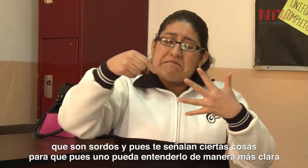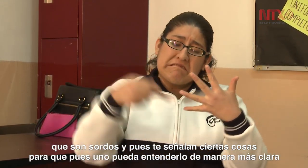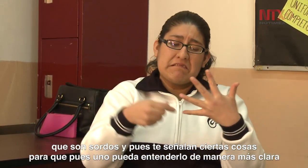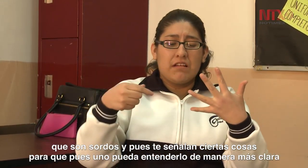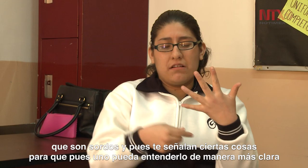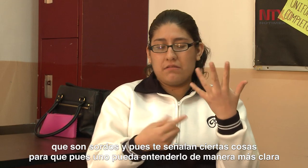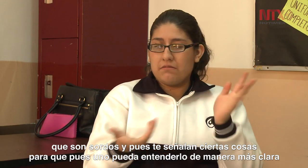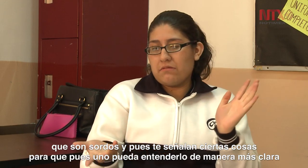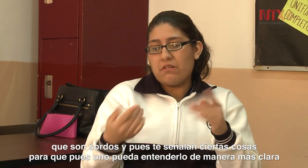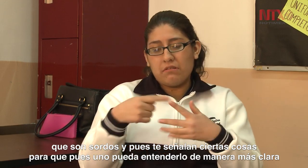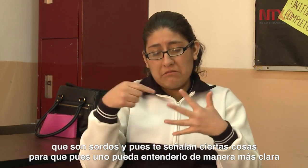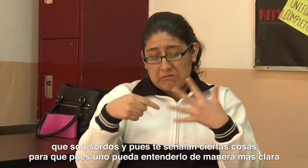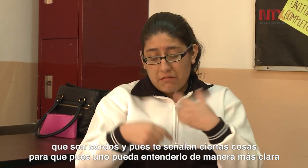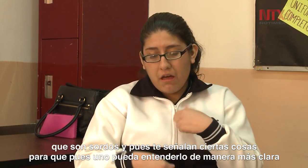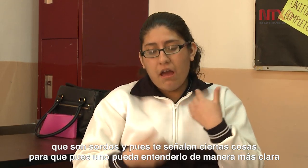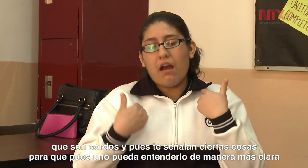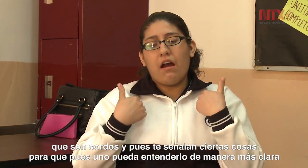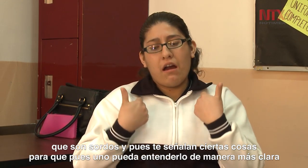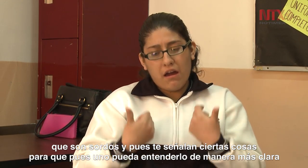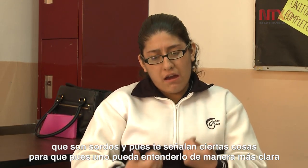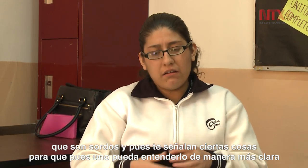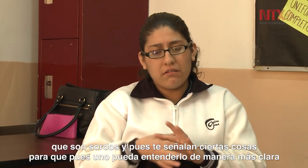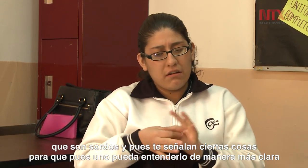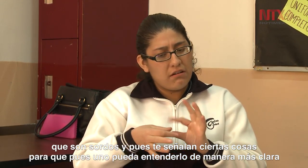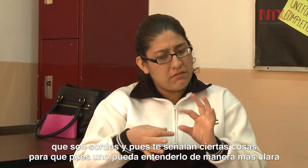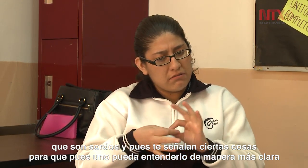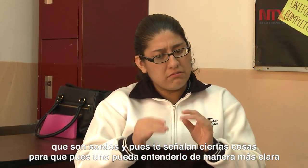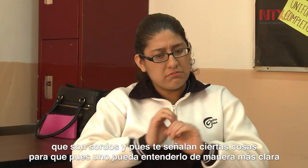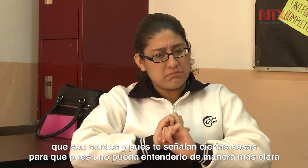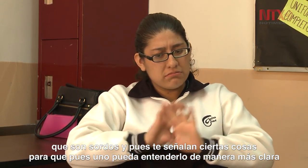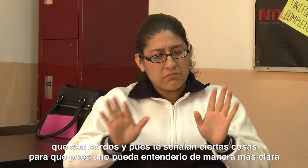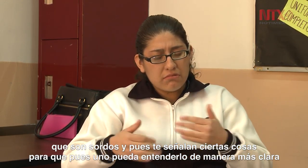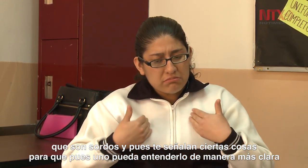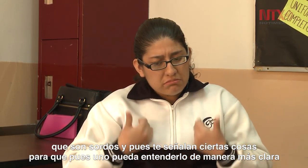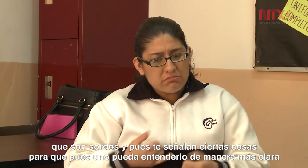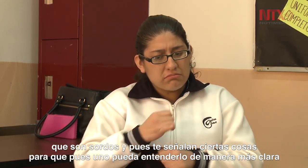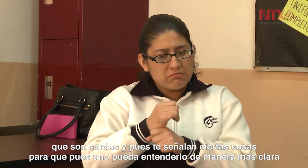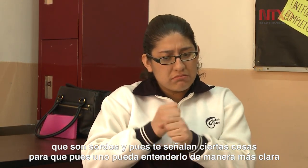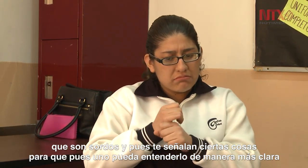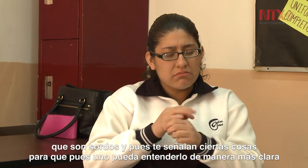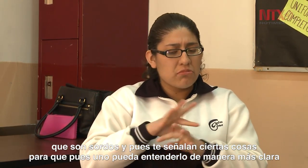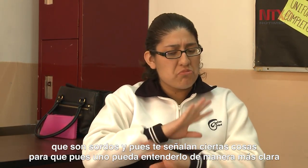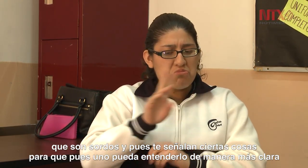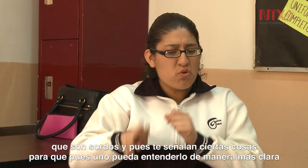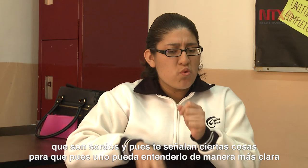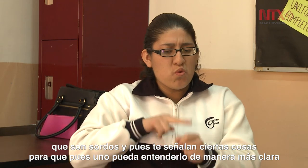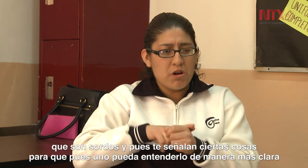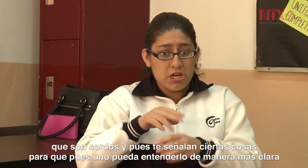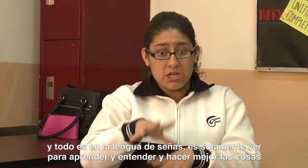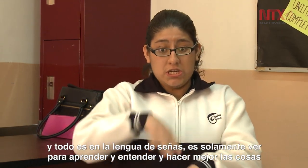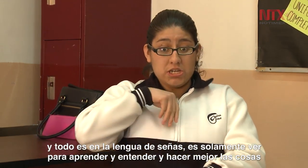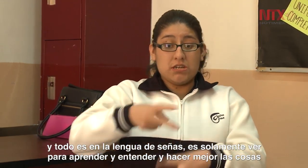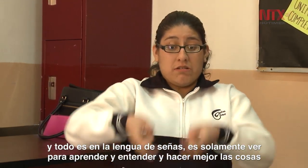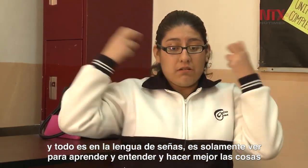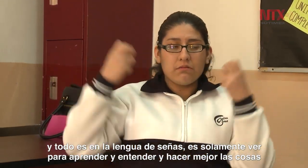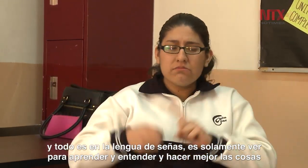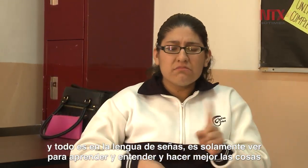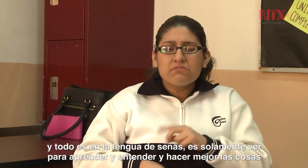sordos, y pues te señalan ciertas cosas para que uno pueda entenderlo de manera más clara y todo es en la lengua de